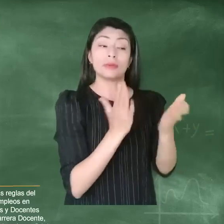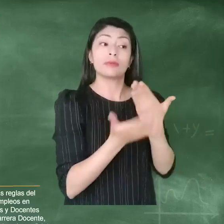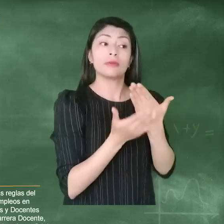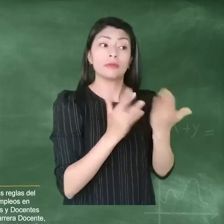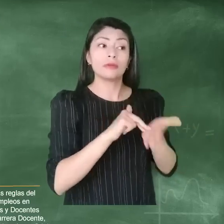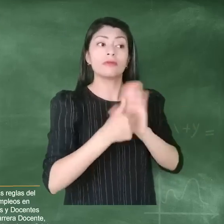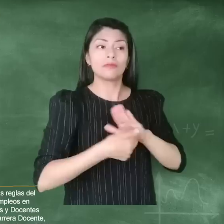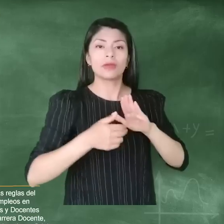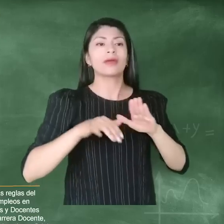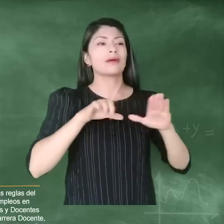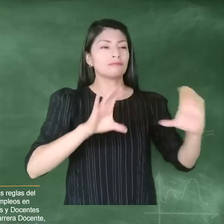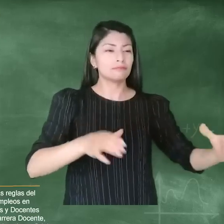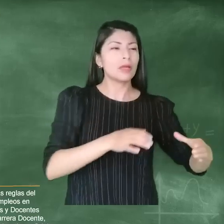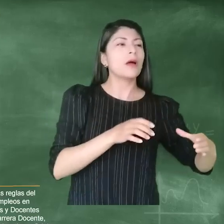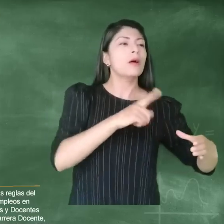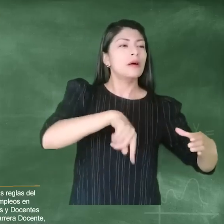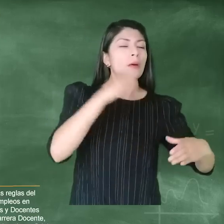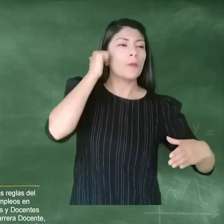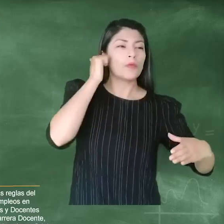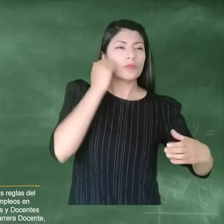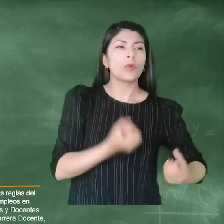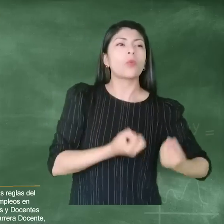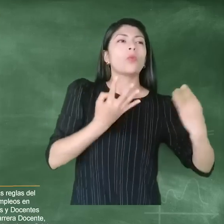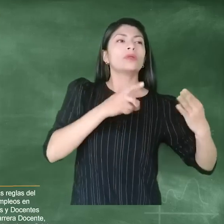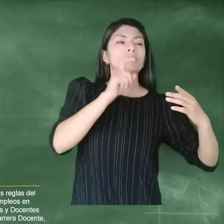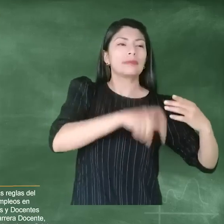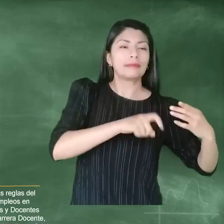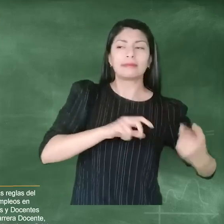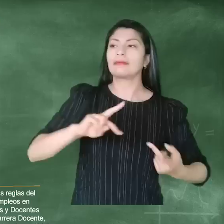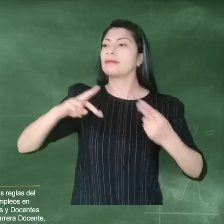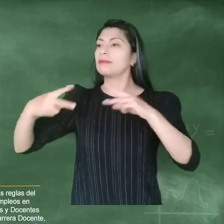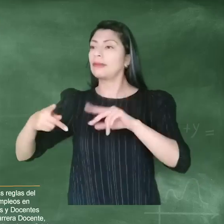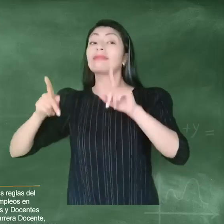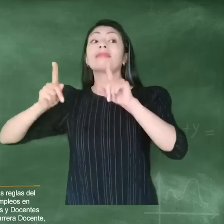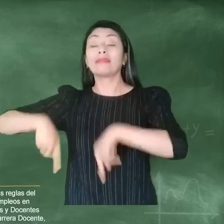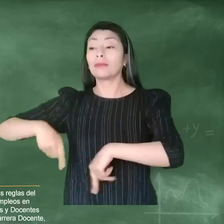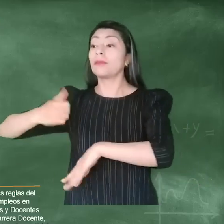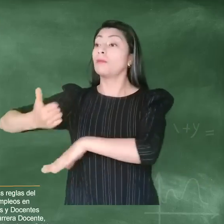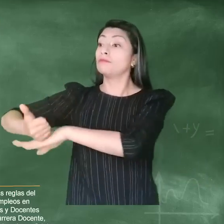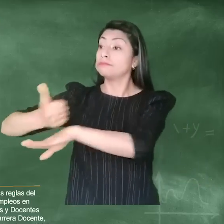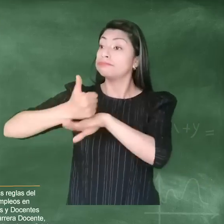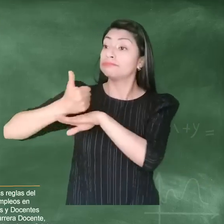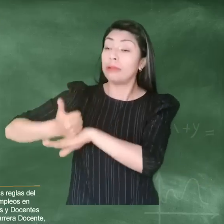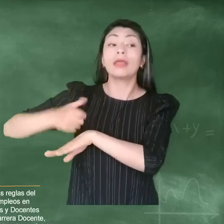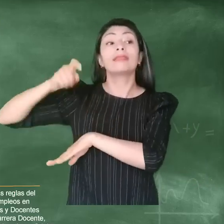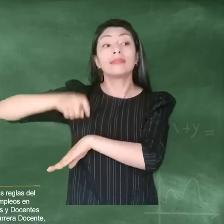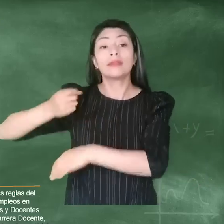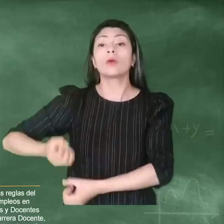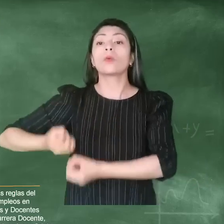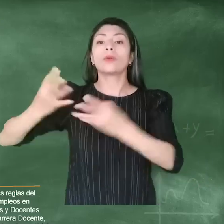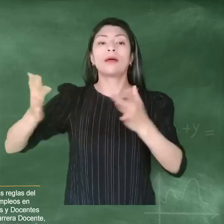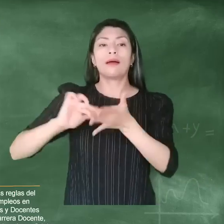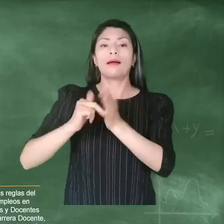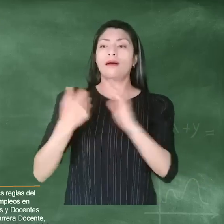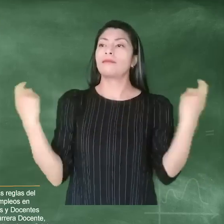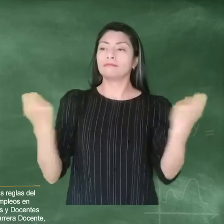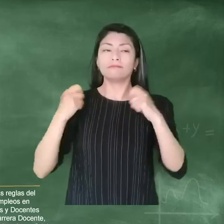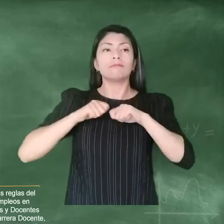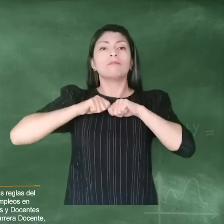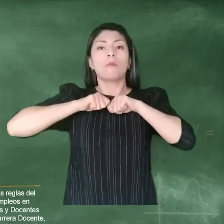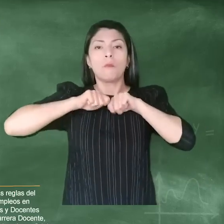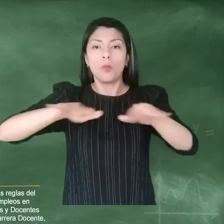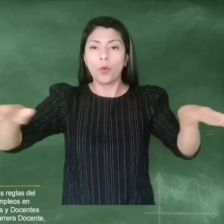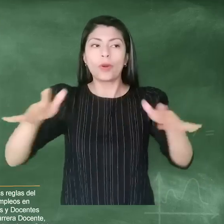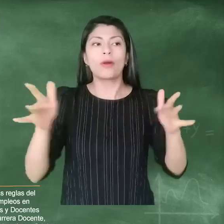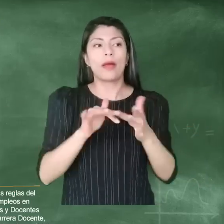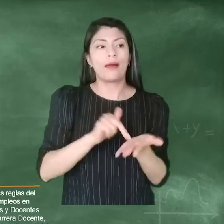empleos docentes y directivos docentes oficiales pertenecientes al Sistema Especial Carrera Docente, que hacen parte de